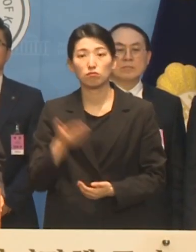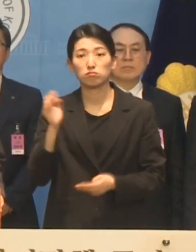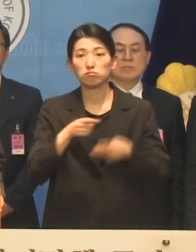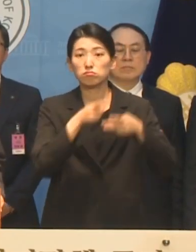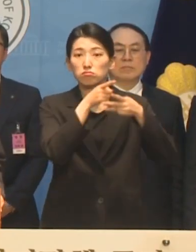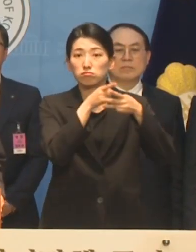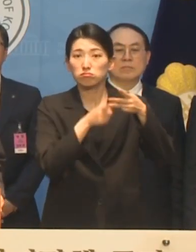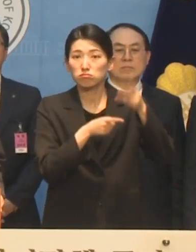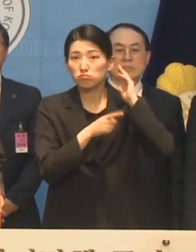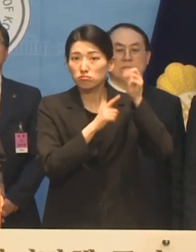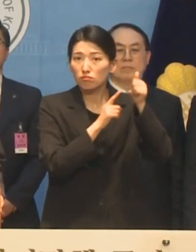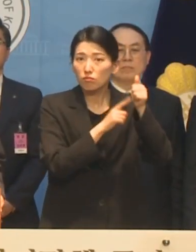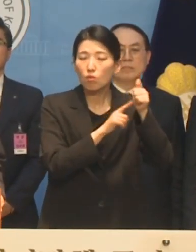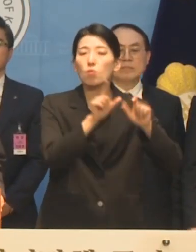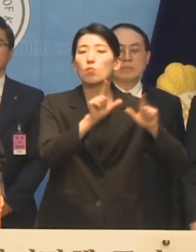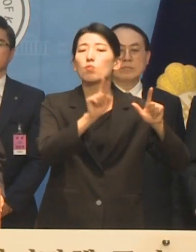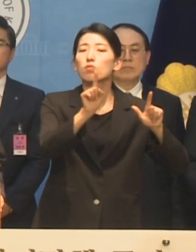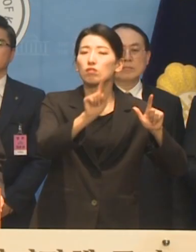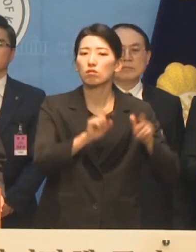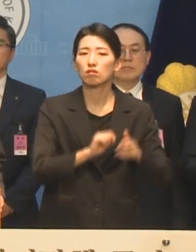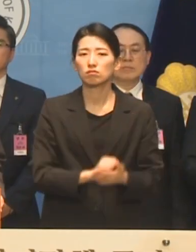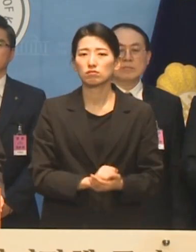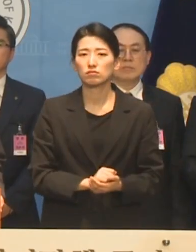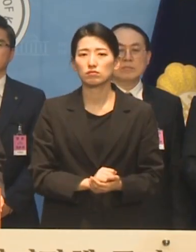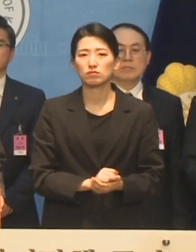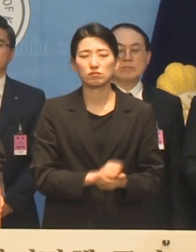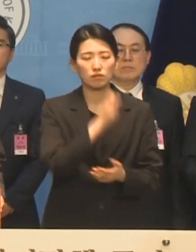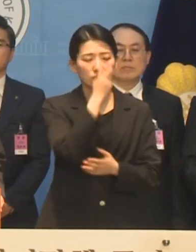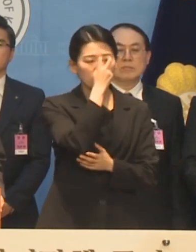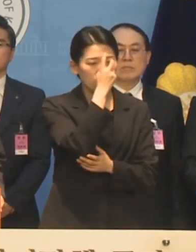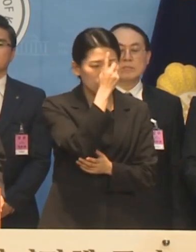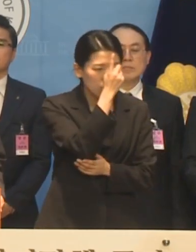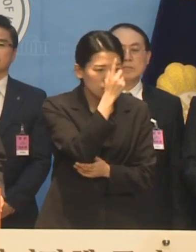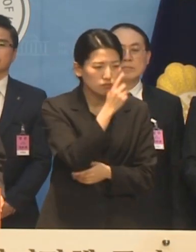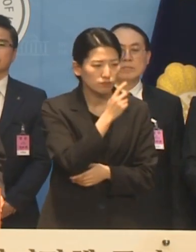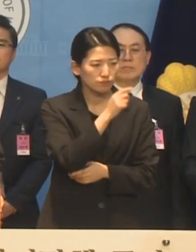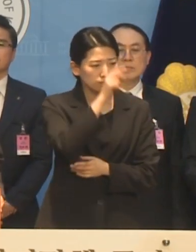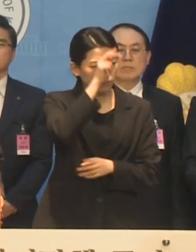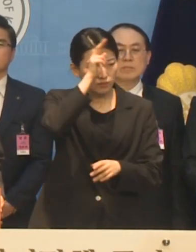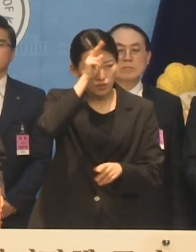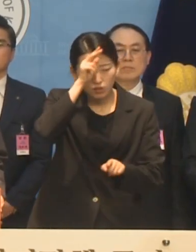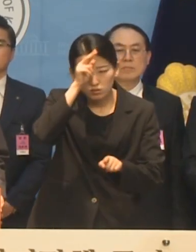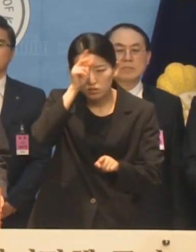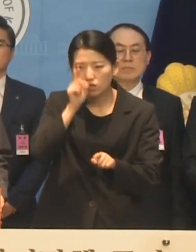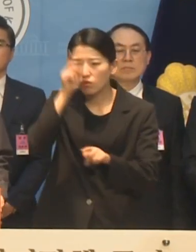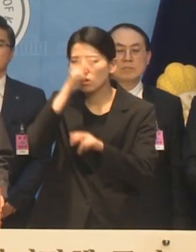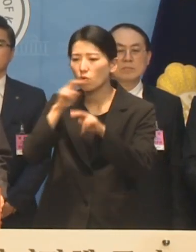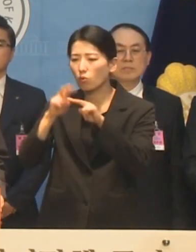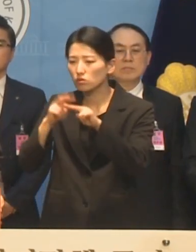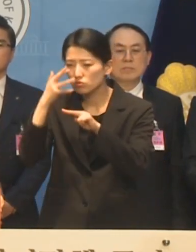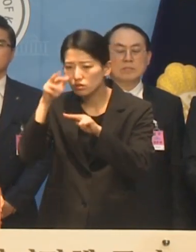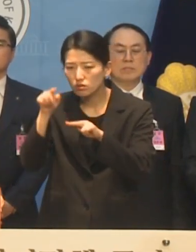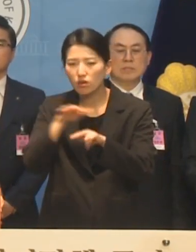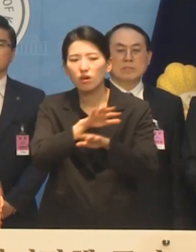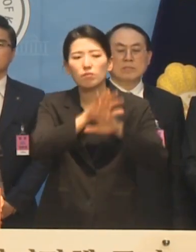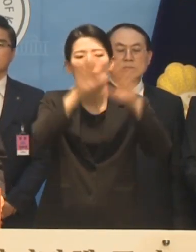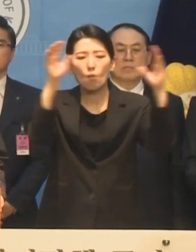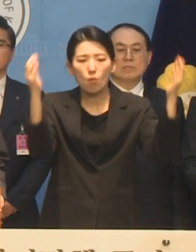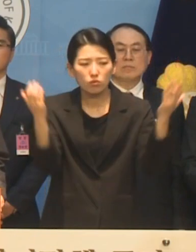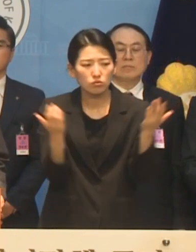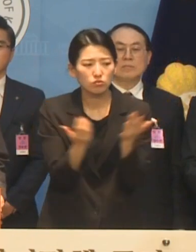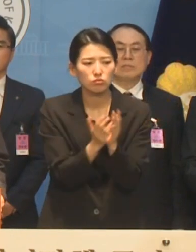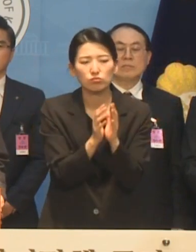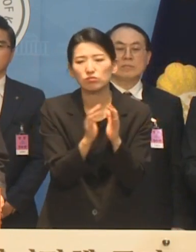윤석열 대통령은 달랐습니다. 경호처도 경찰도 공수처도 모두 우리 국민이다.